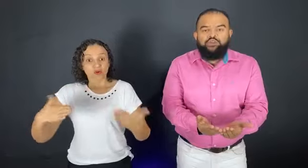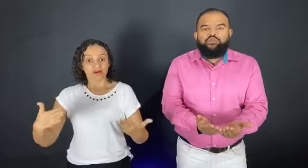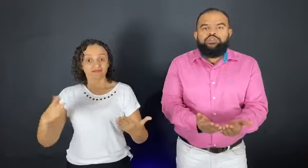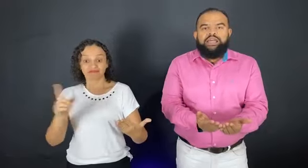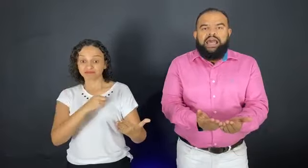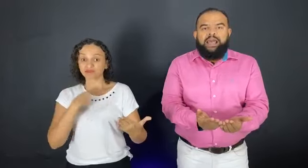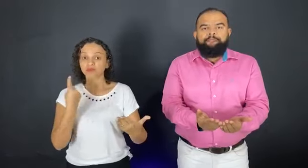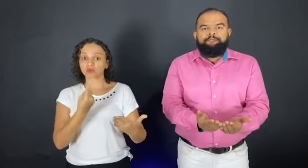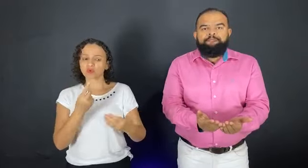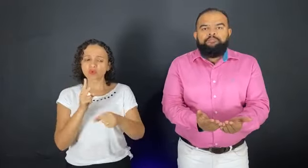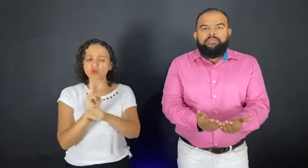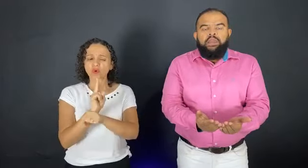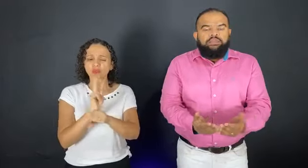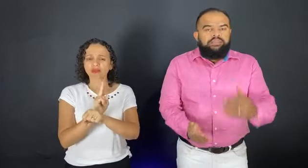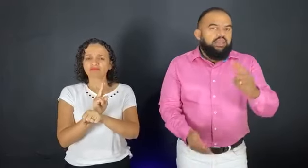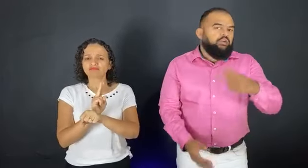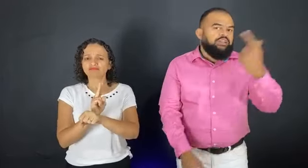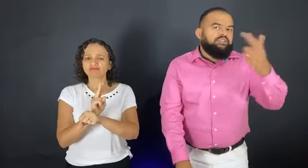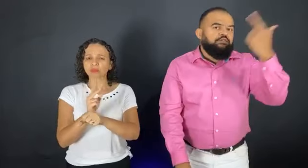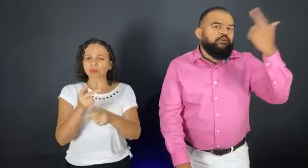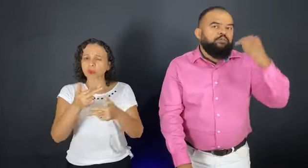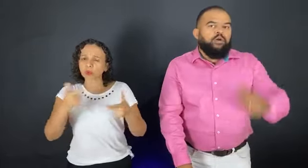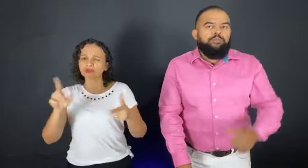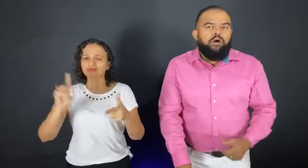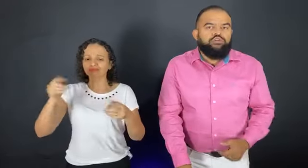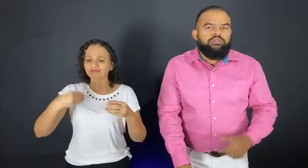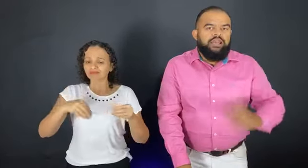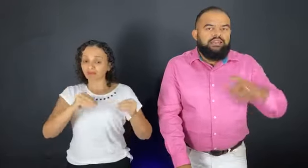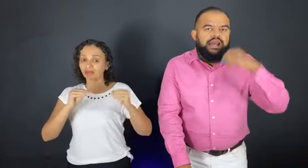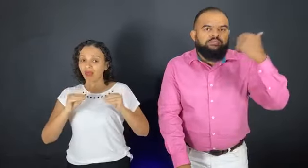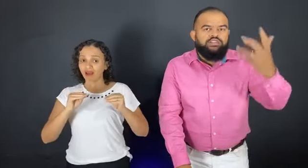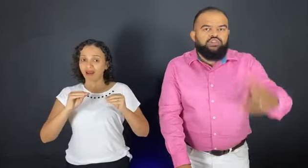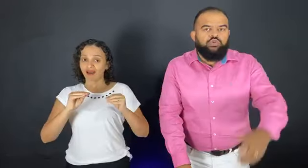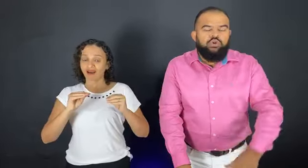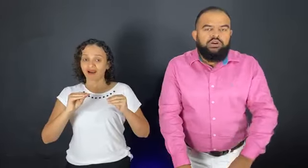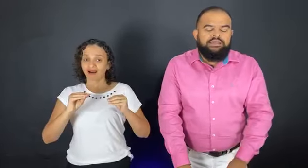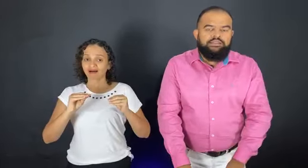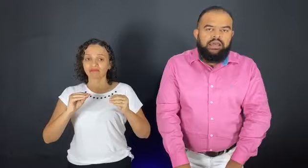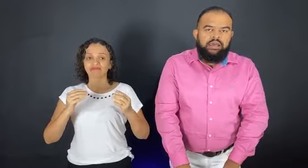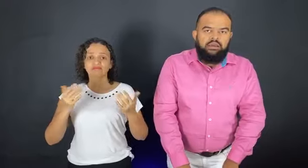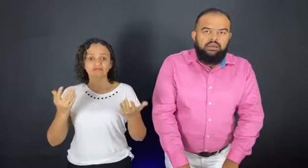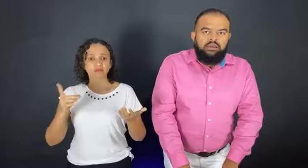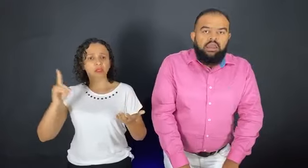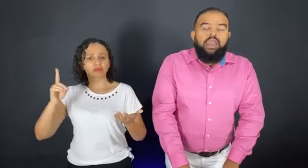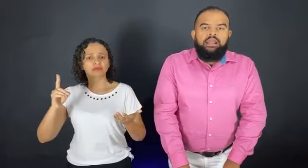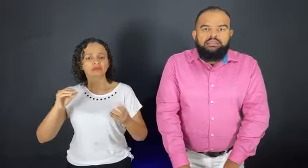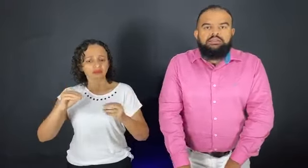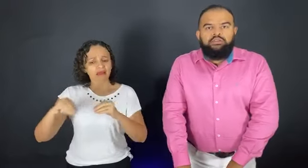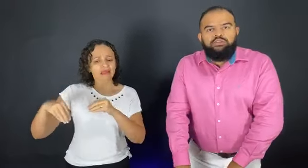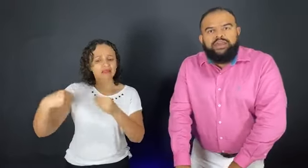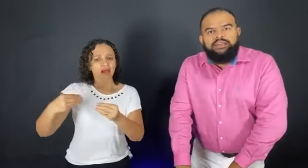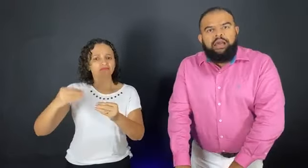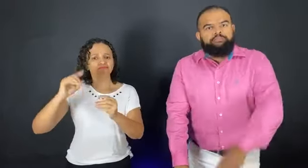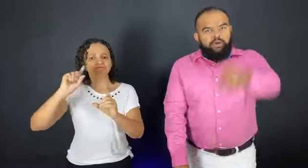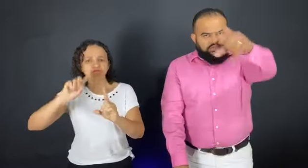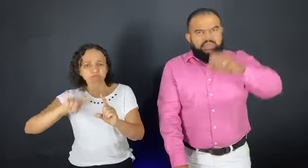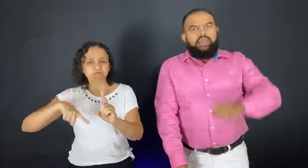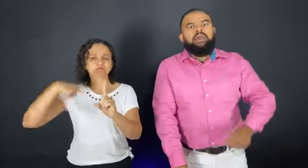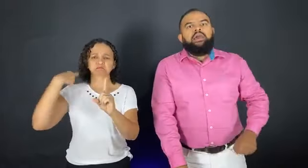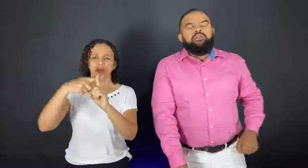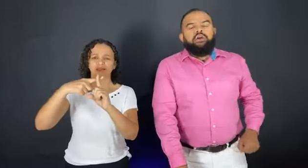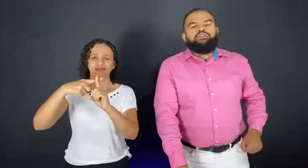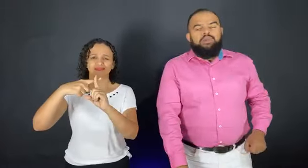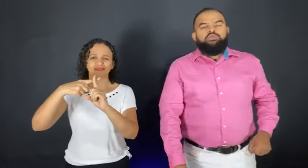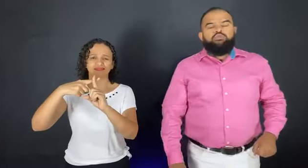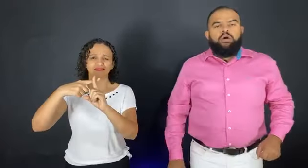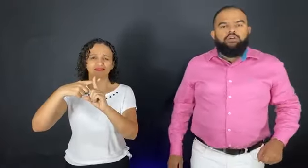daquilo que Deus nos dá, se Deus assim for o propósito dele dar mais coisa, Ele assim nos vai dar.